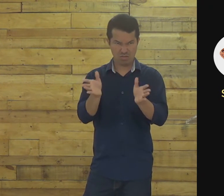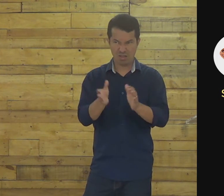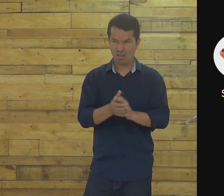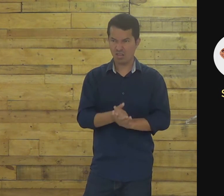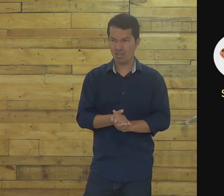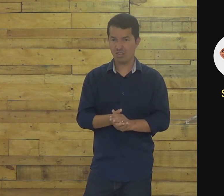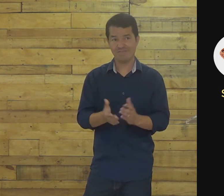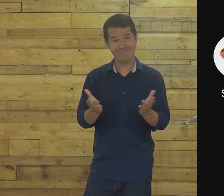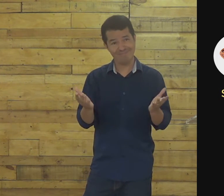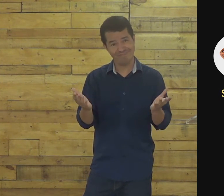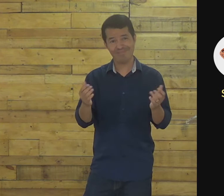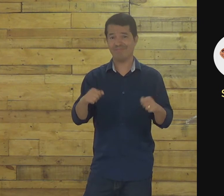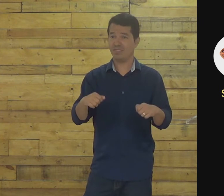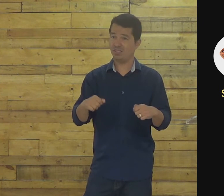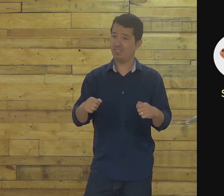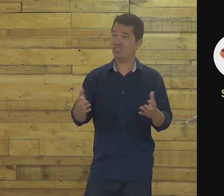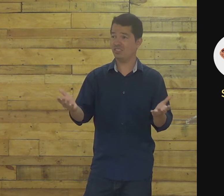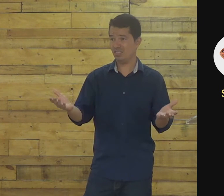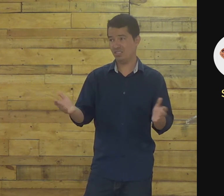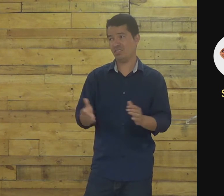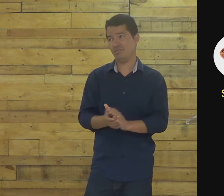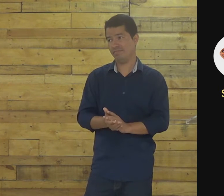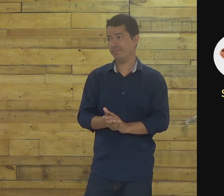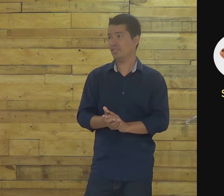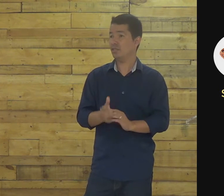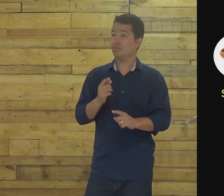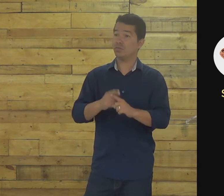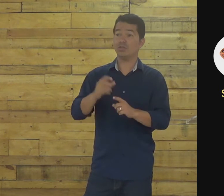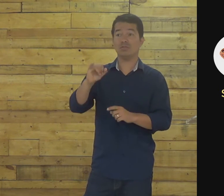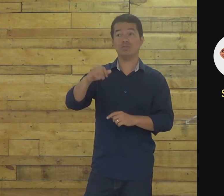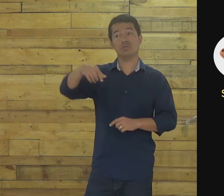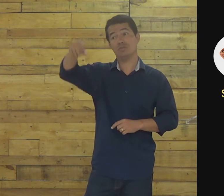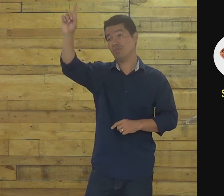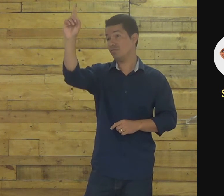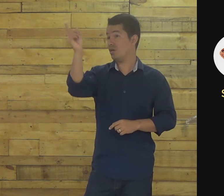uma célula? Já participou de alguma? Pois é.